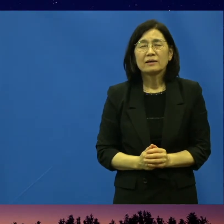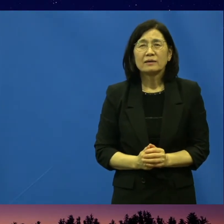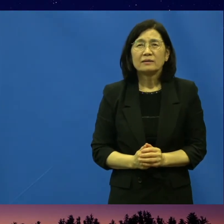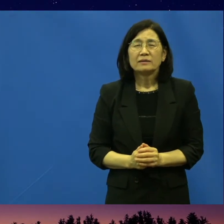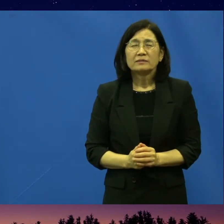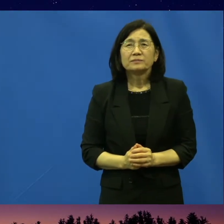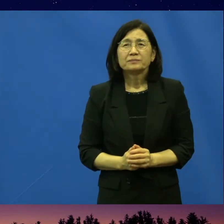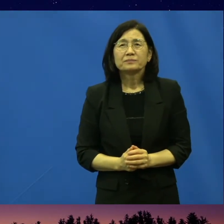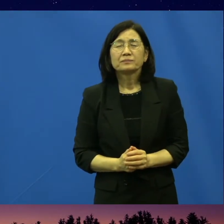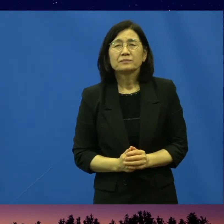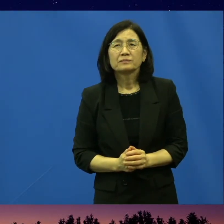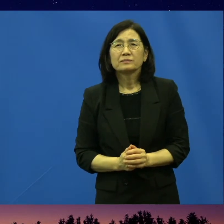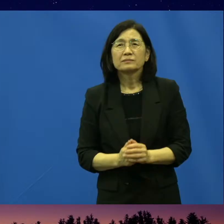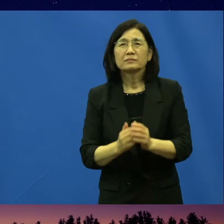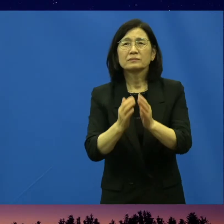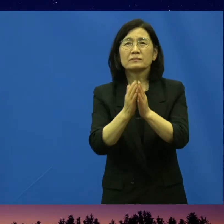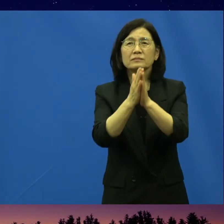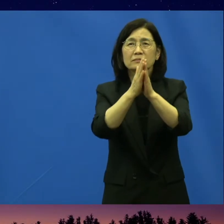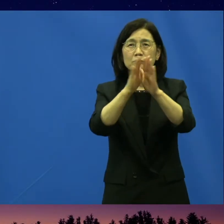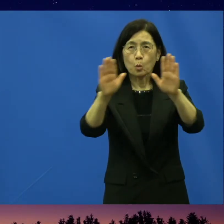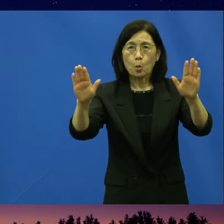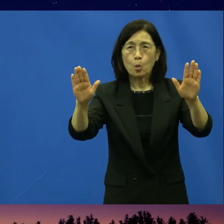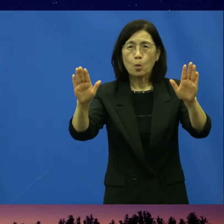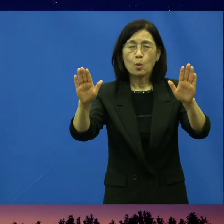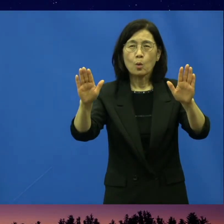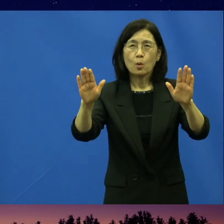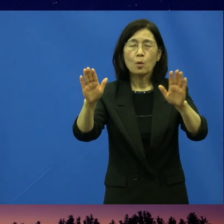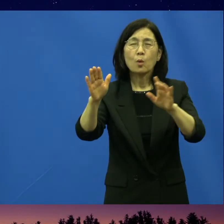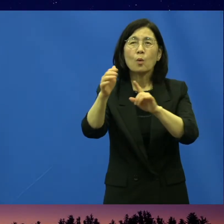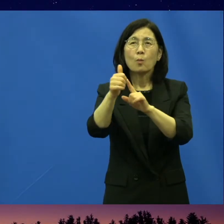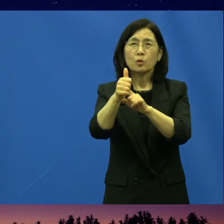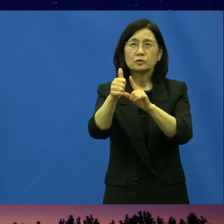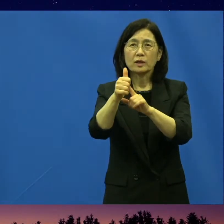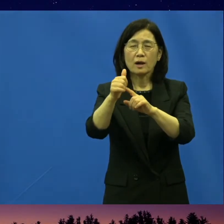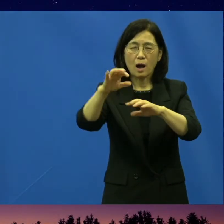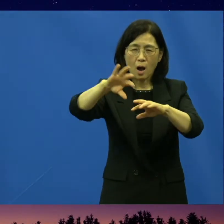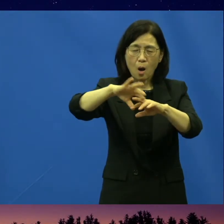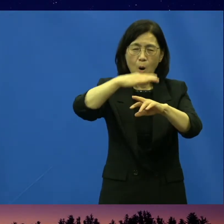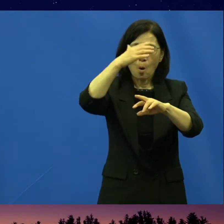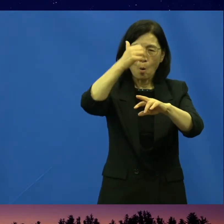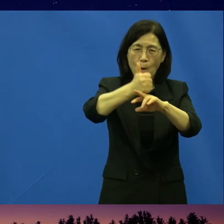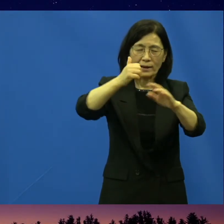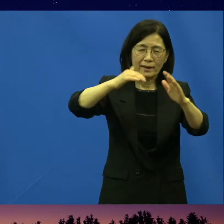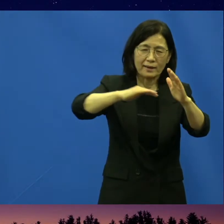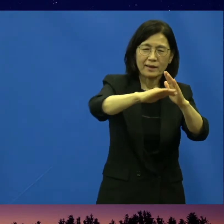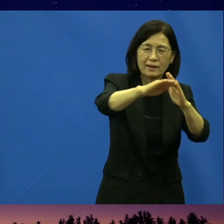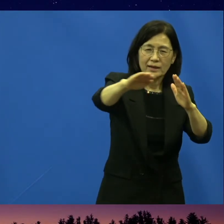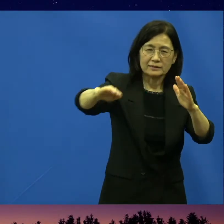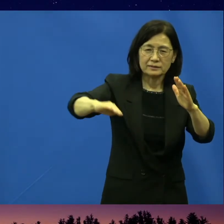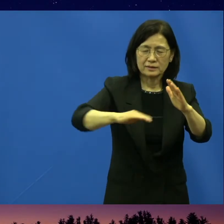어떻게 적진에 들어가서 그 왕실에서 특별 보호를 받으면 자랄 수 있겠어요?